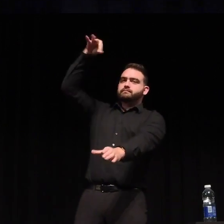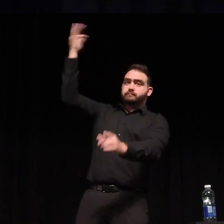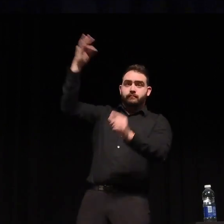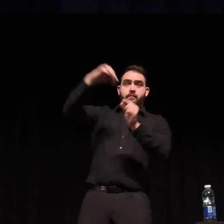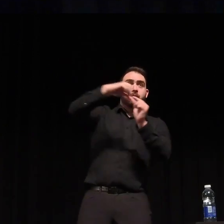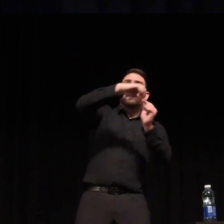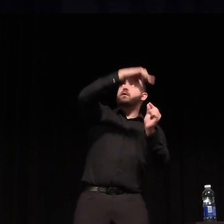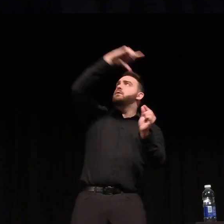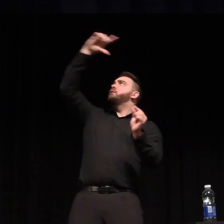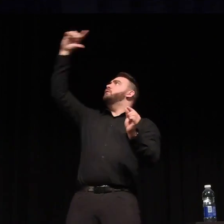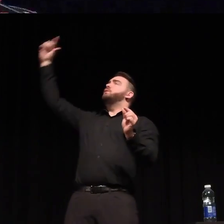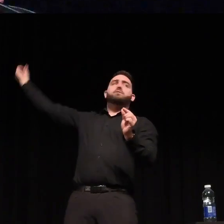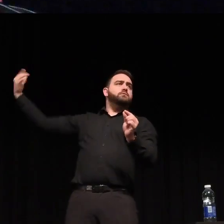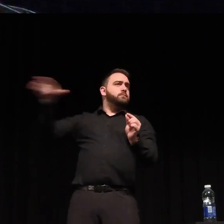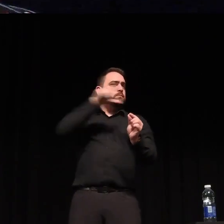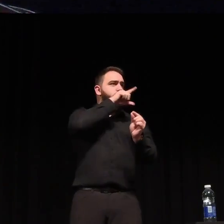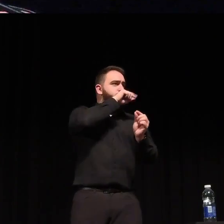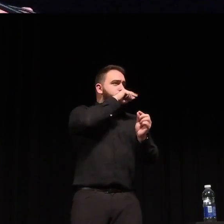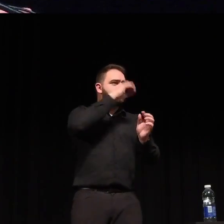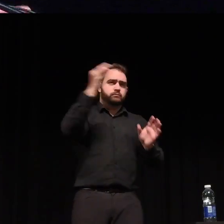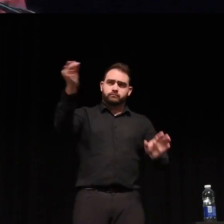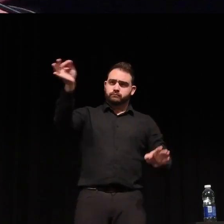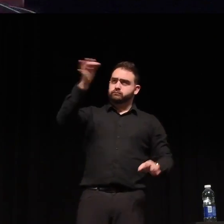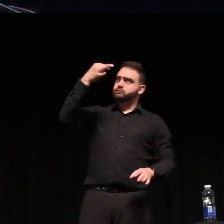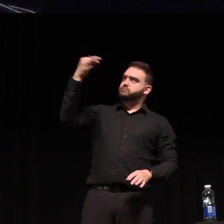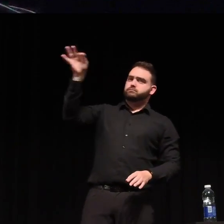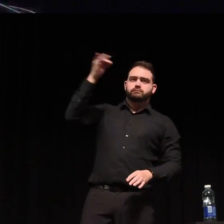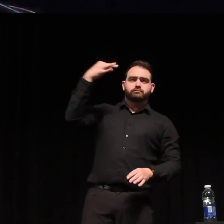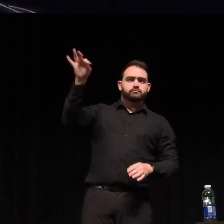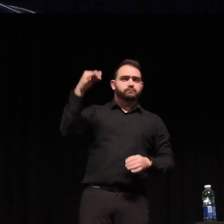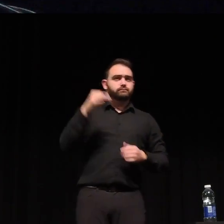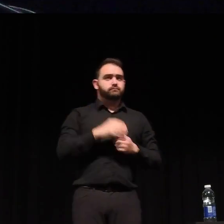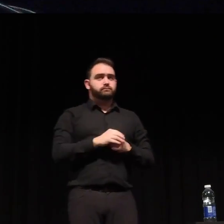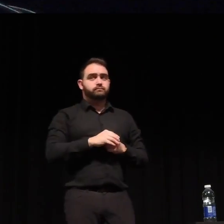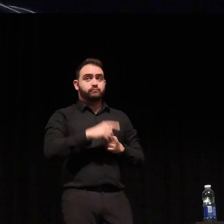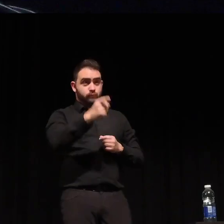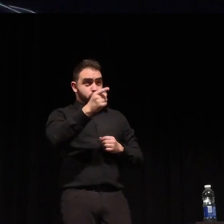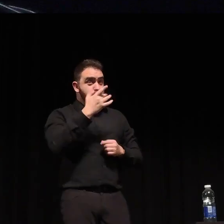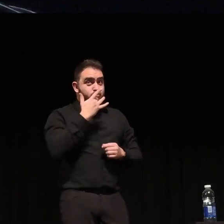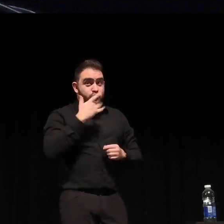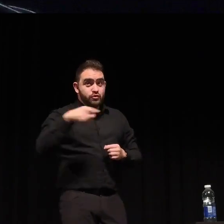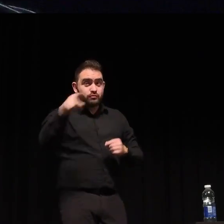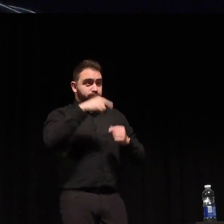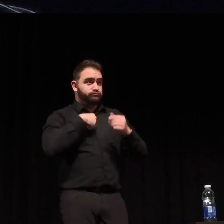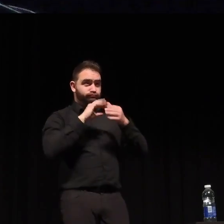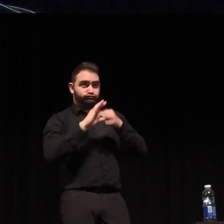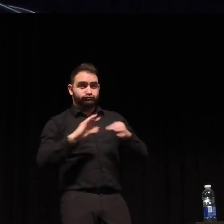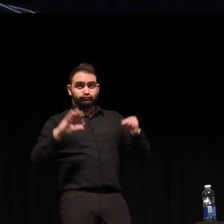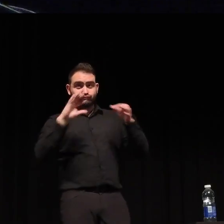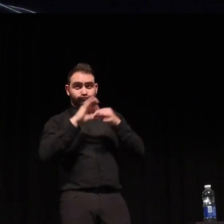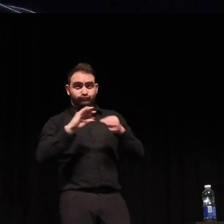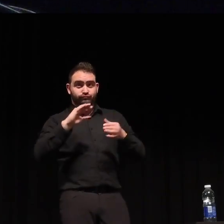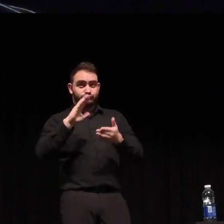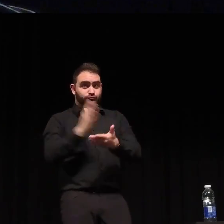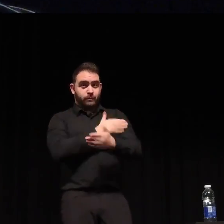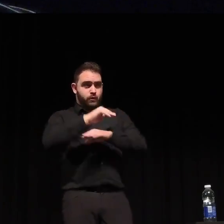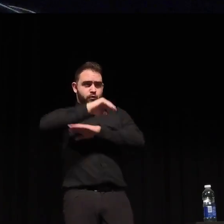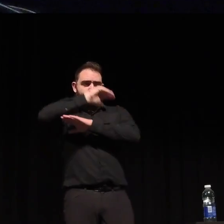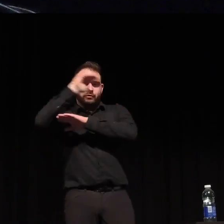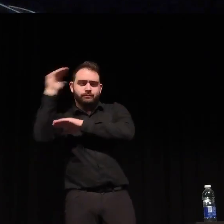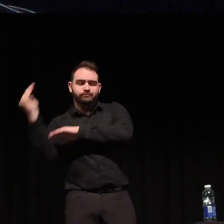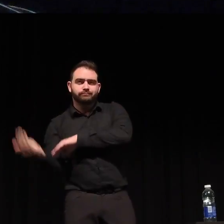C'est parce que le vent, il veut que je te raconte l'histoire du corbeau et de la lune. Alors moi, j'ai amené mon sac à